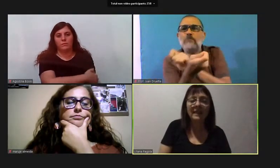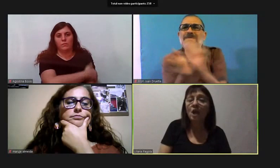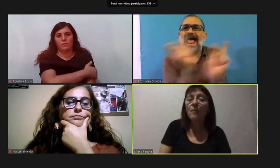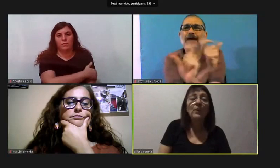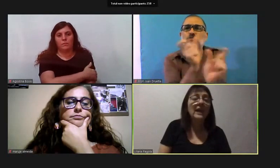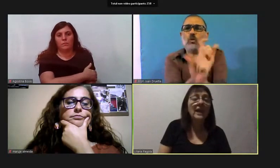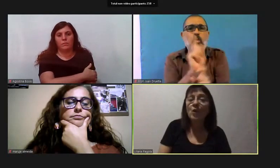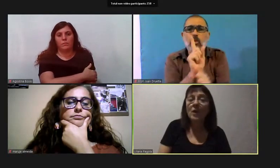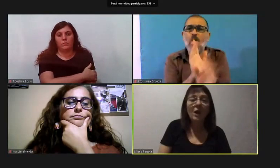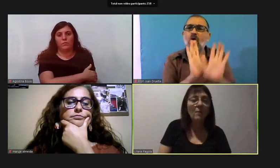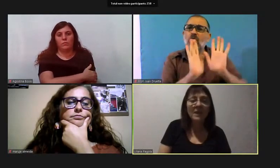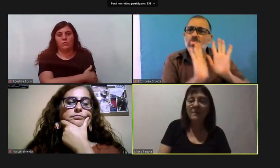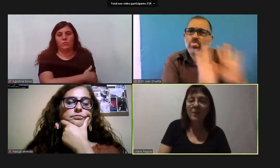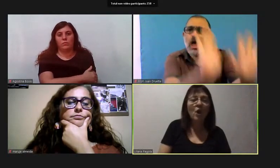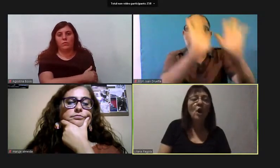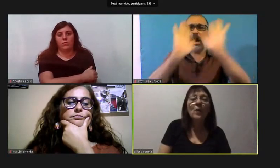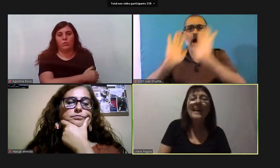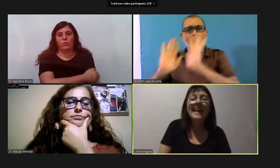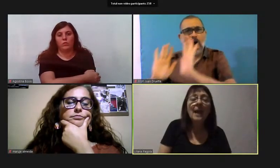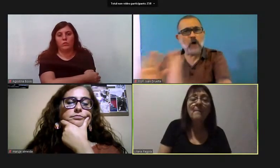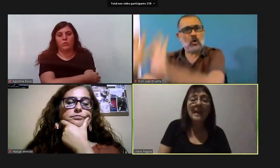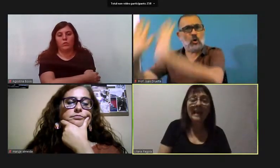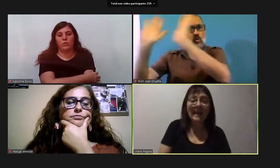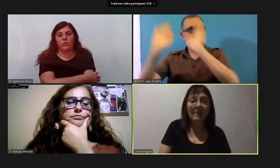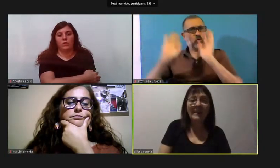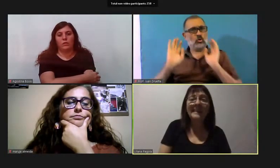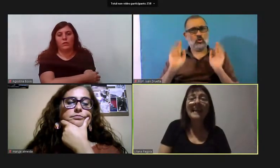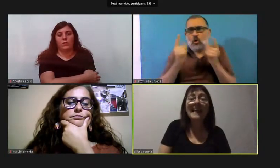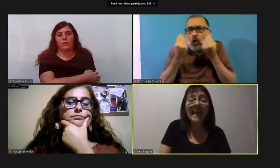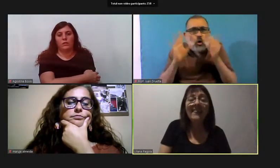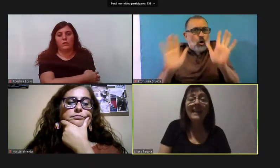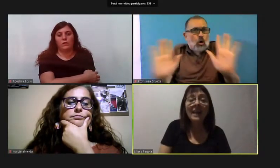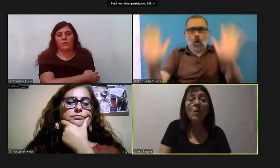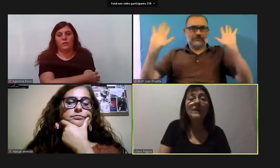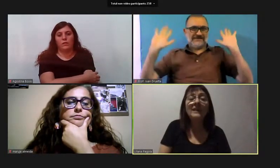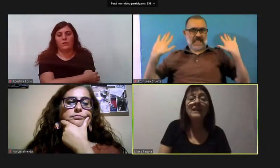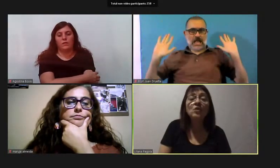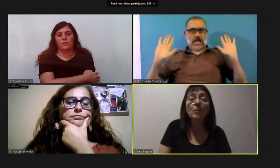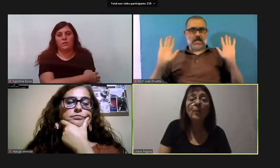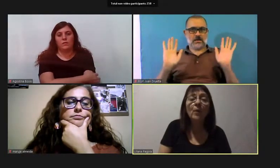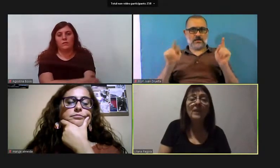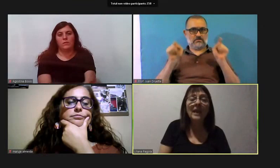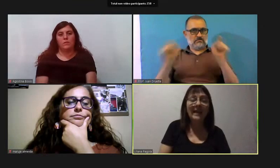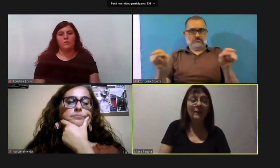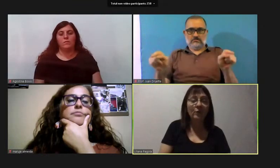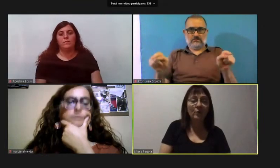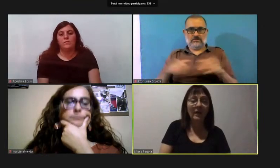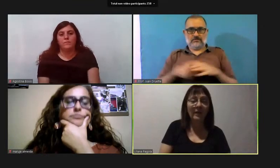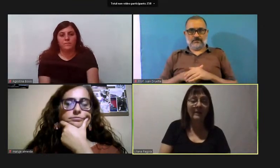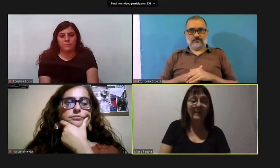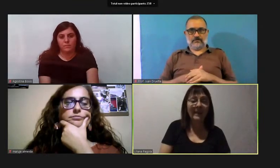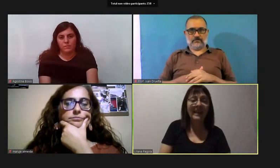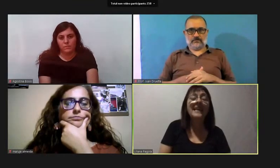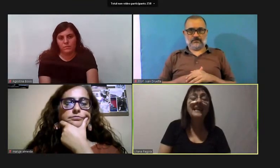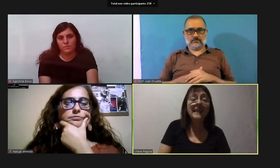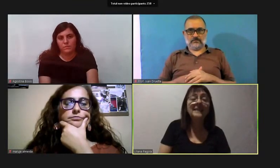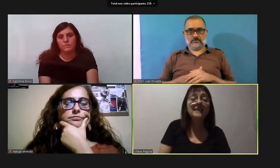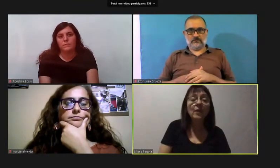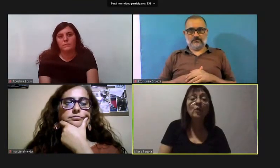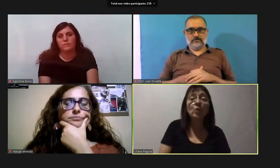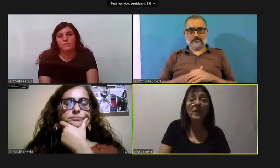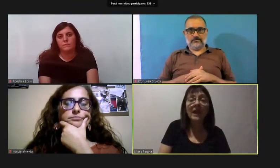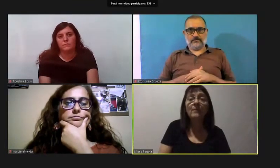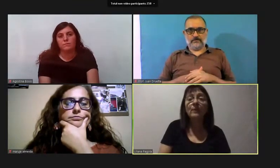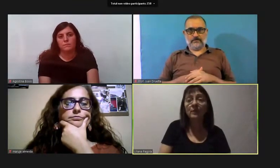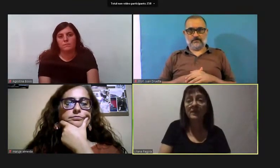señas. Porque no es lo mismo, no es que cambia la gramática, cada lengua tiene su propia estructura gramatical y es